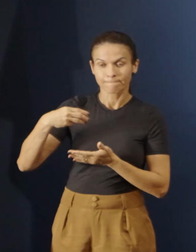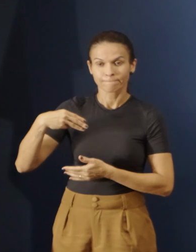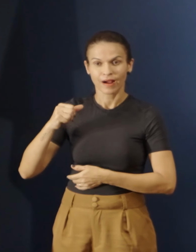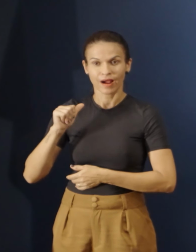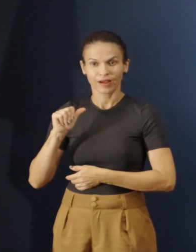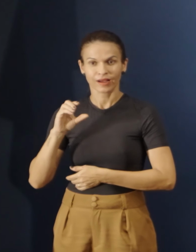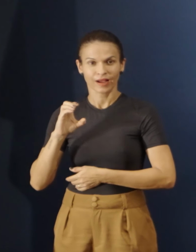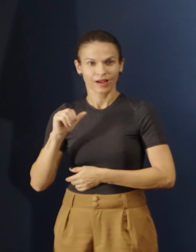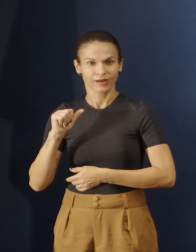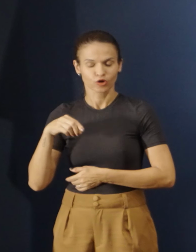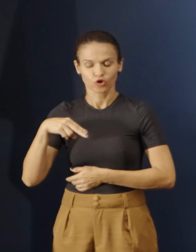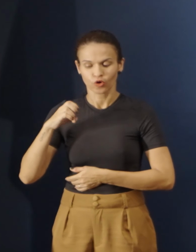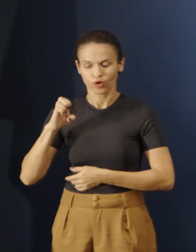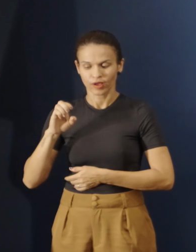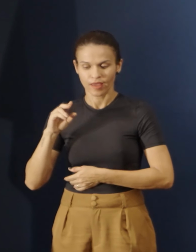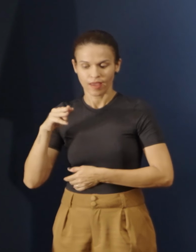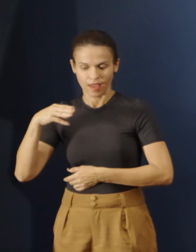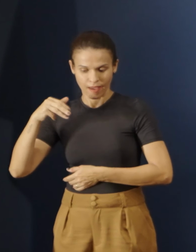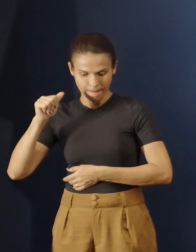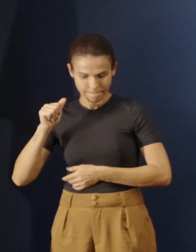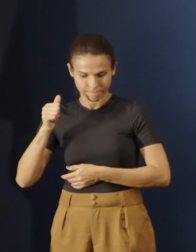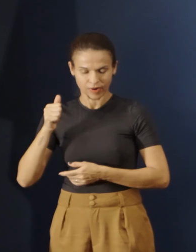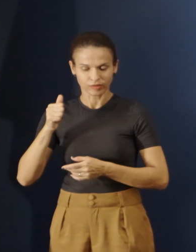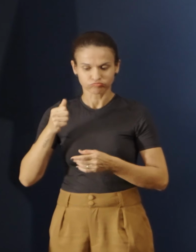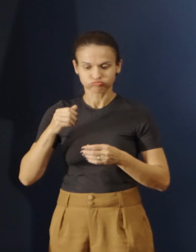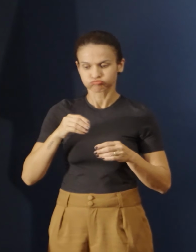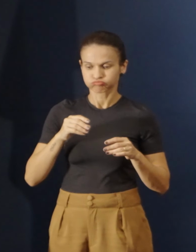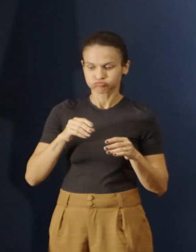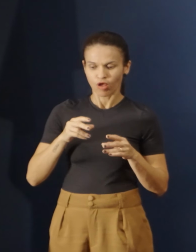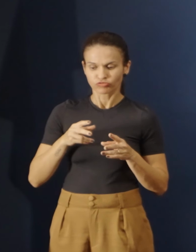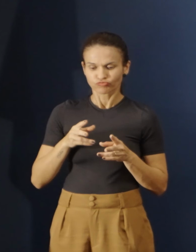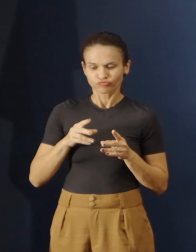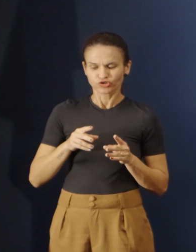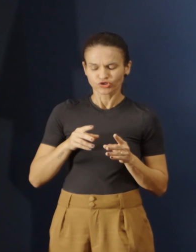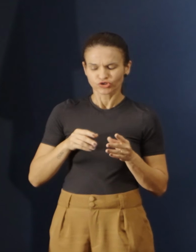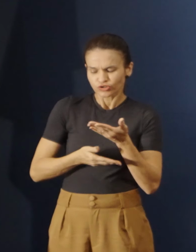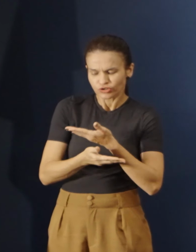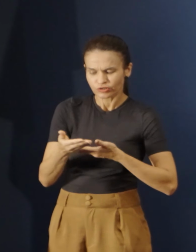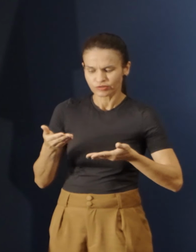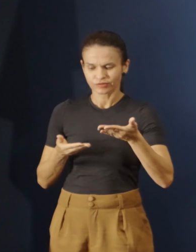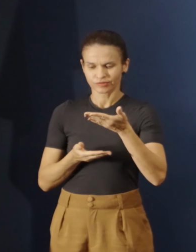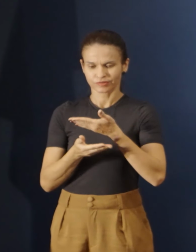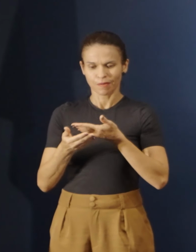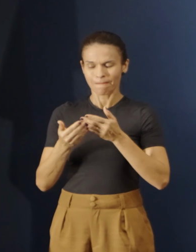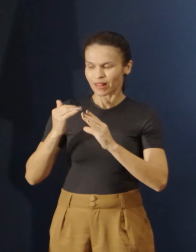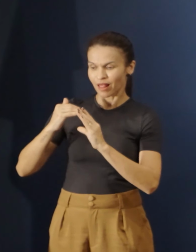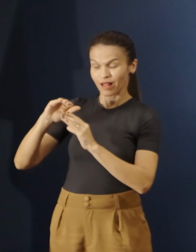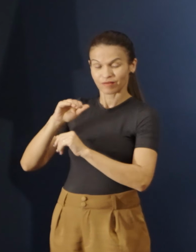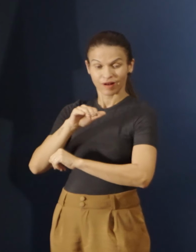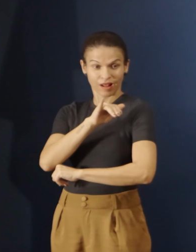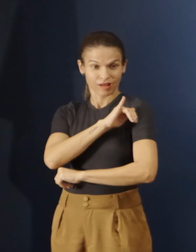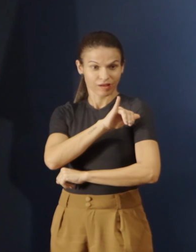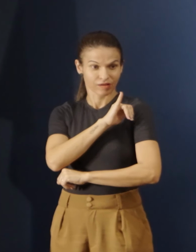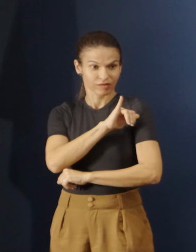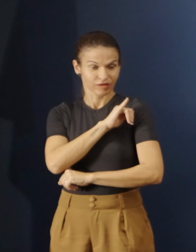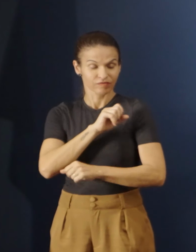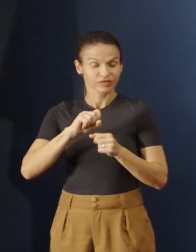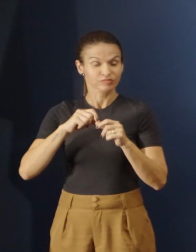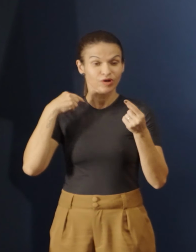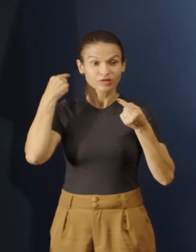e mandava pedaços, fragmentos do Macunaíma para o Manuel Bandeira lá no Rio de Janeiro. E o Mário cometeu uma das coisas mais